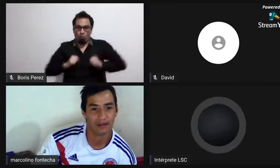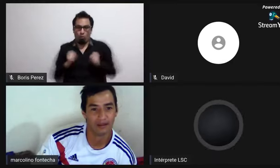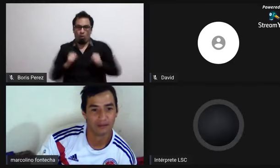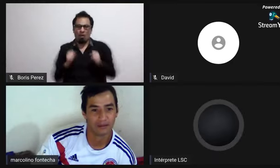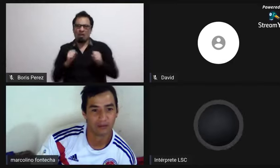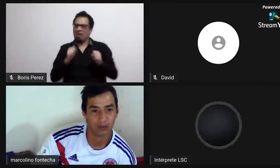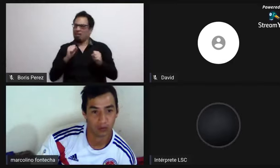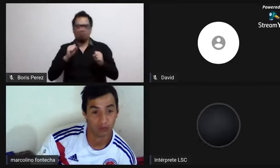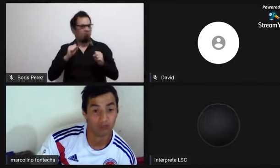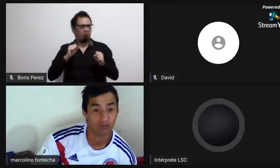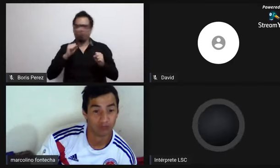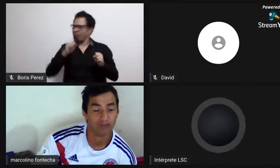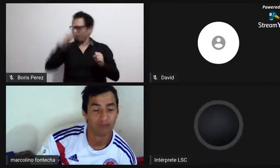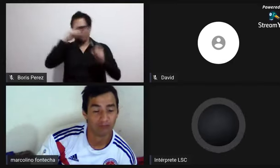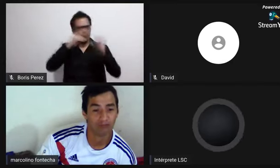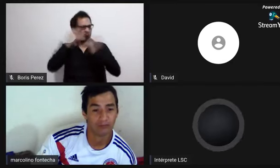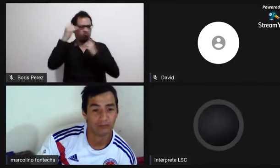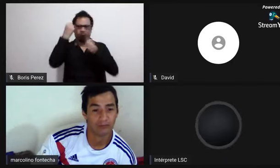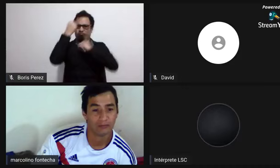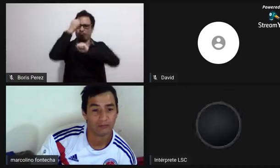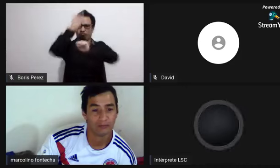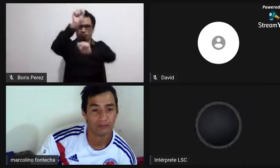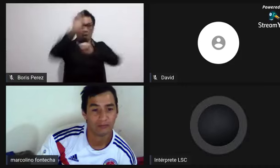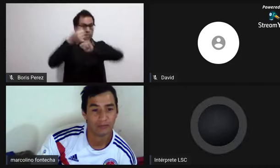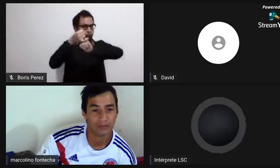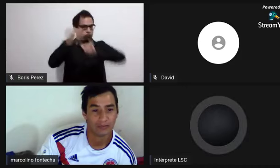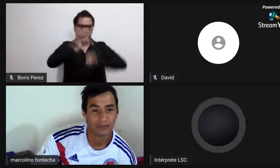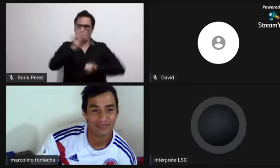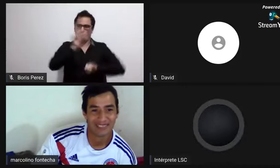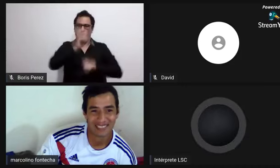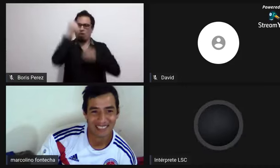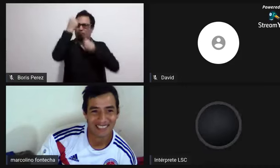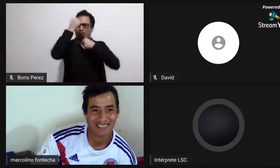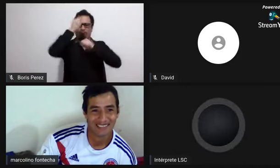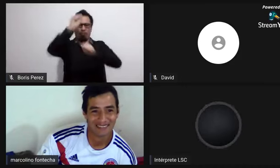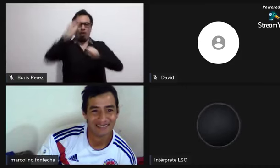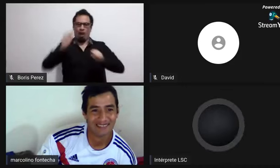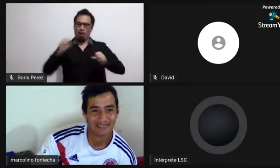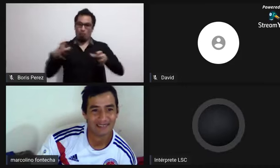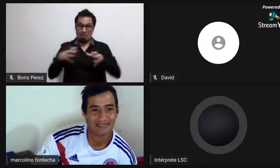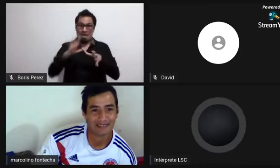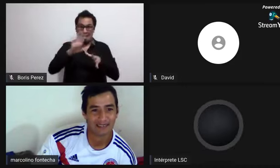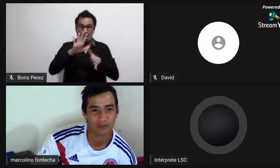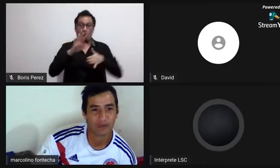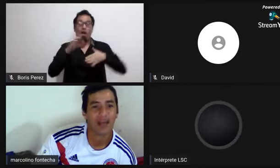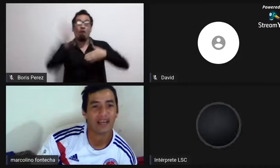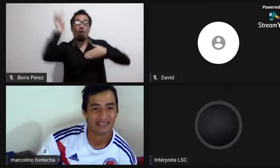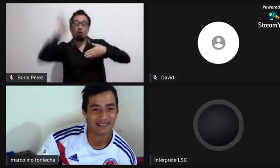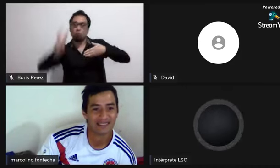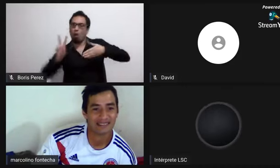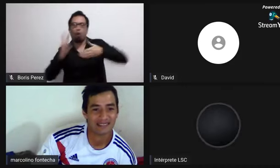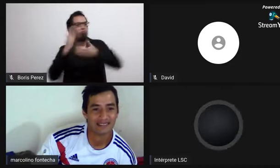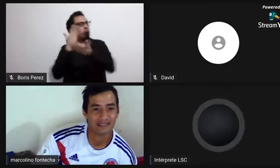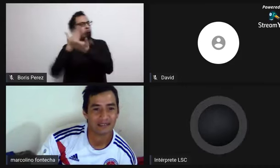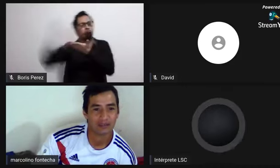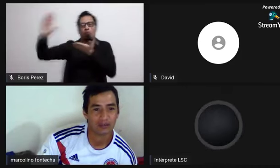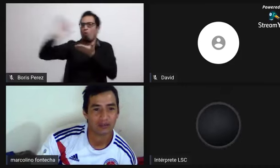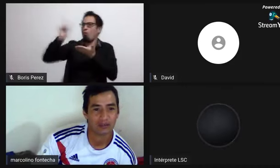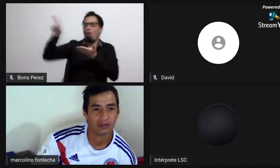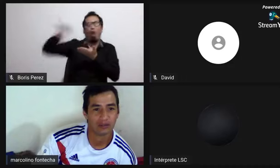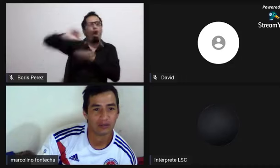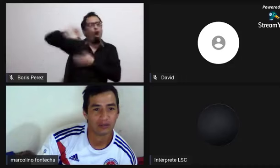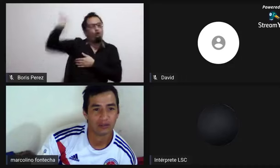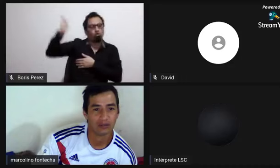20 de julio, aquí en Bogotá, empieza la revolución, no la independencia, cuidado, es